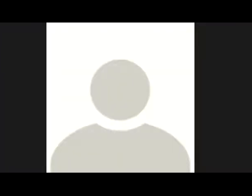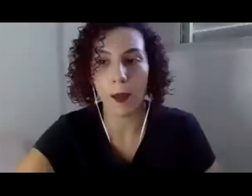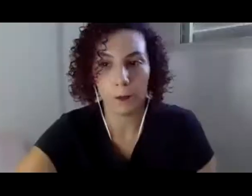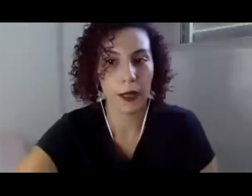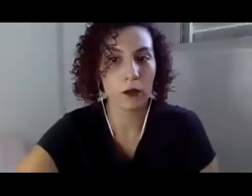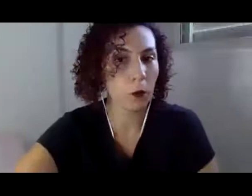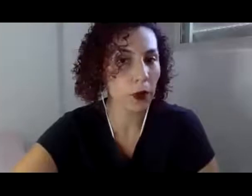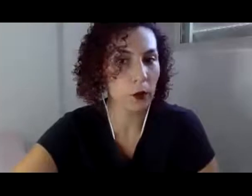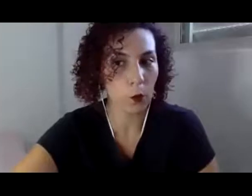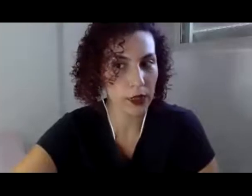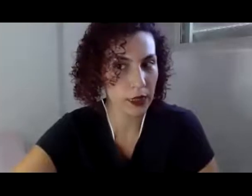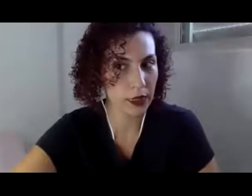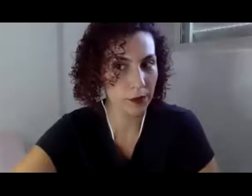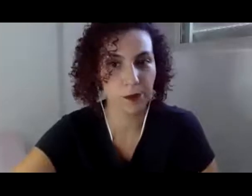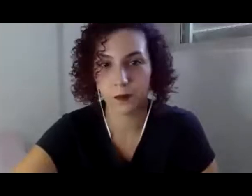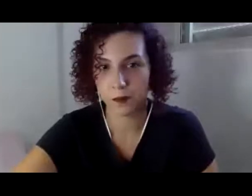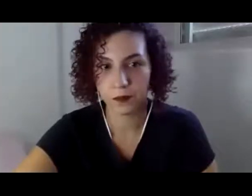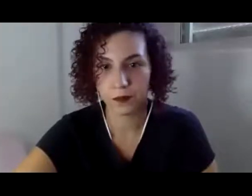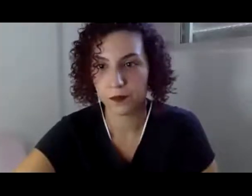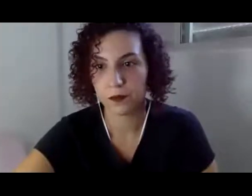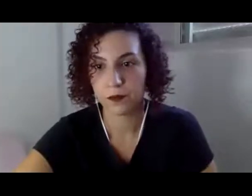Então, vamos lá. Pergunta número 2.